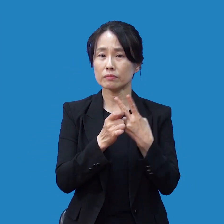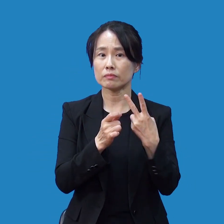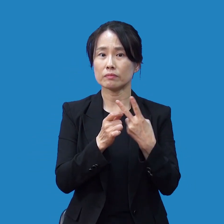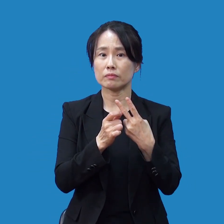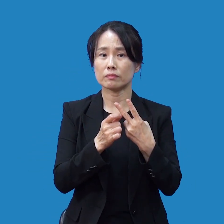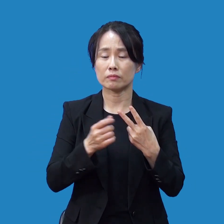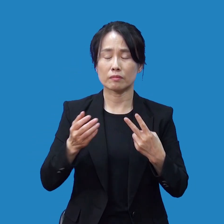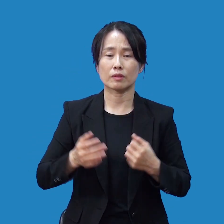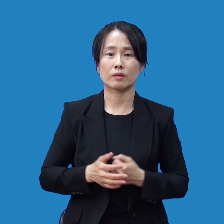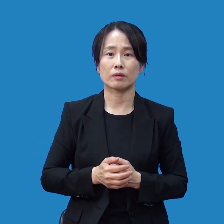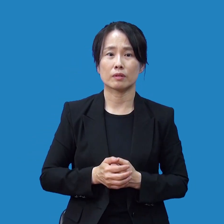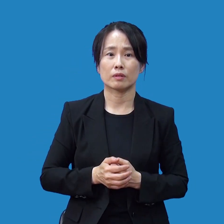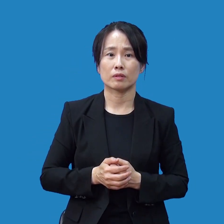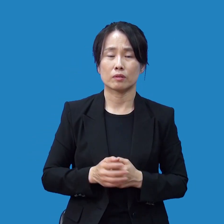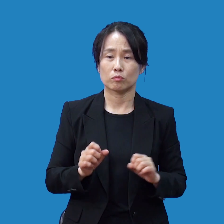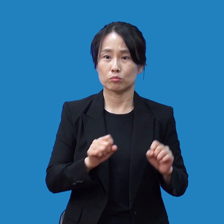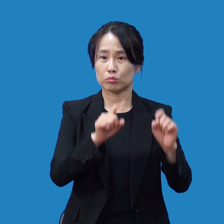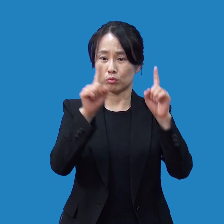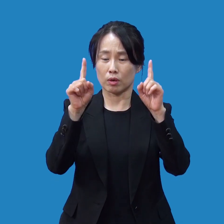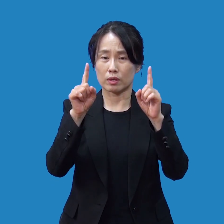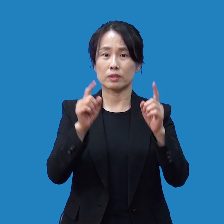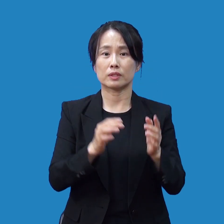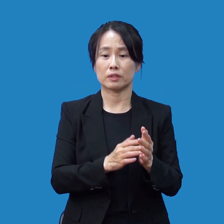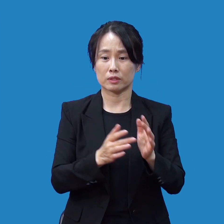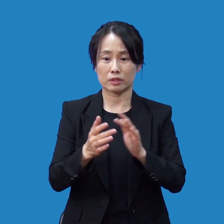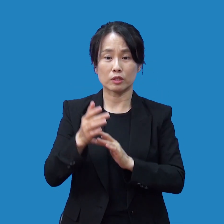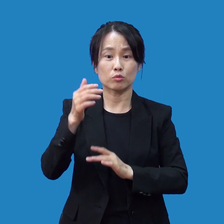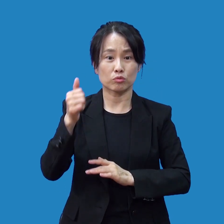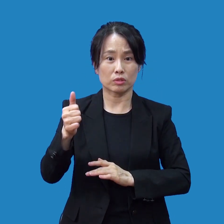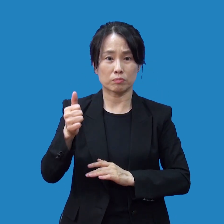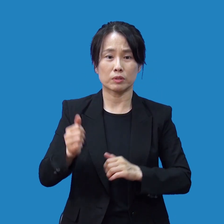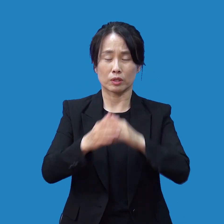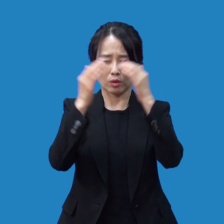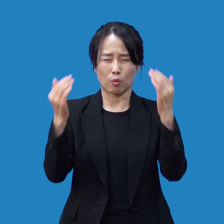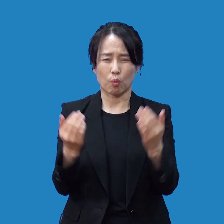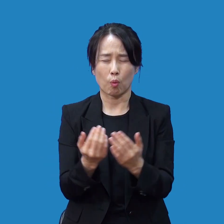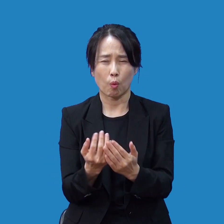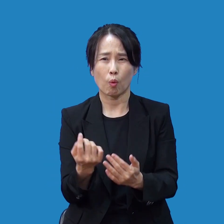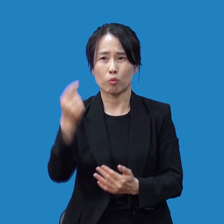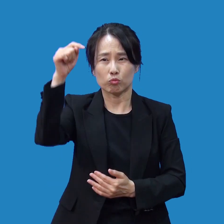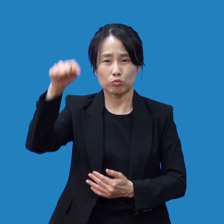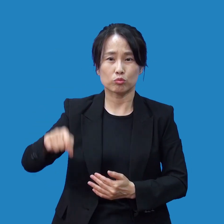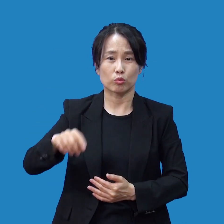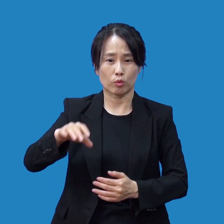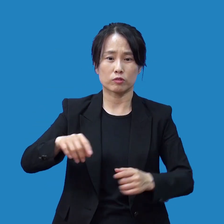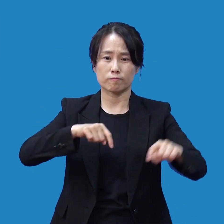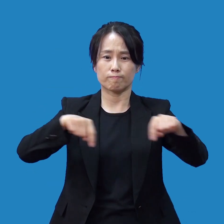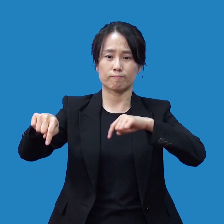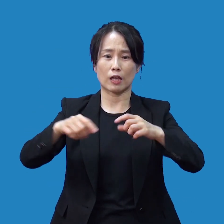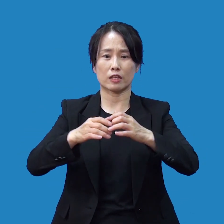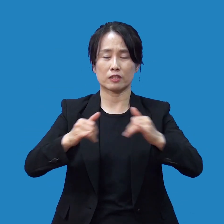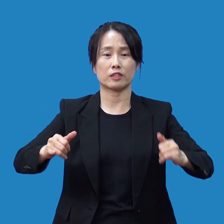부활하신 그리스도께서 온 우주의 주권자가 되심을 친히 증거해